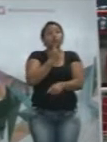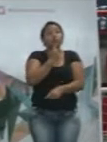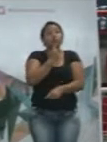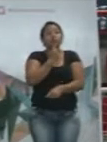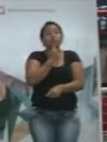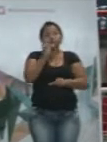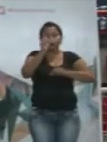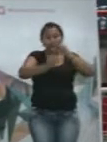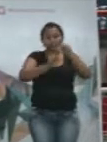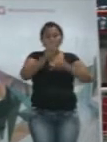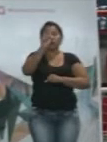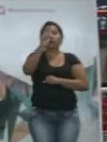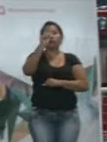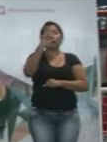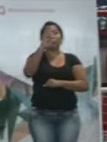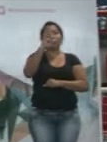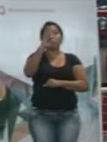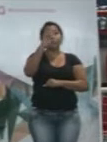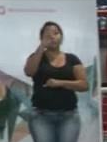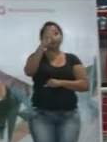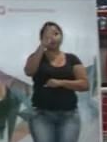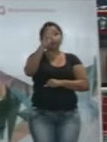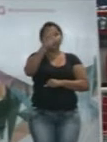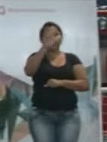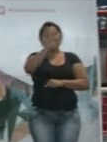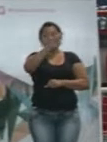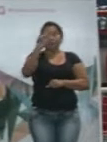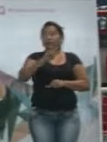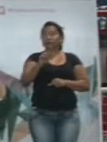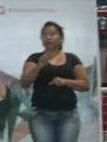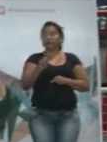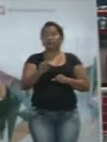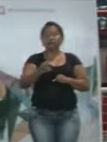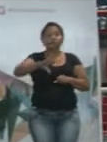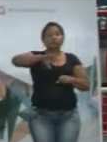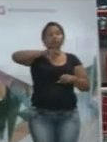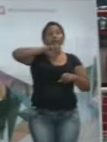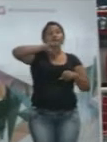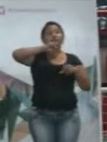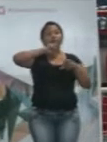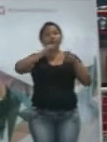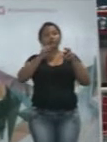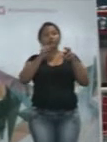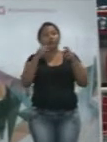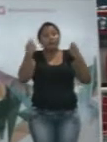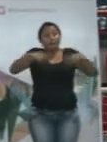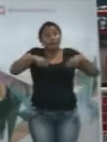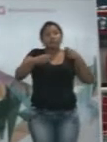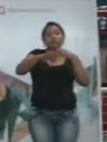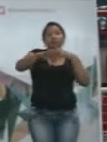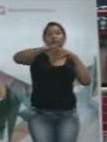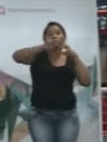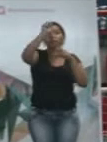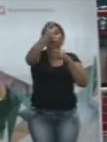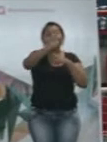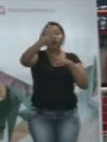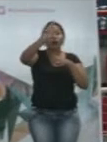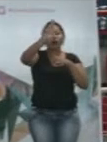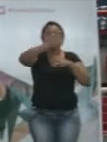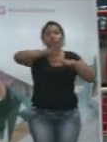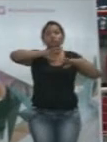acidez do sangue, você ativa o bulbo. Aí você quer puxar o ar, sem ter a necessidade de puxar o O2, só